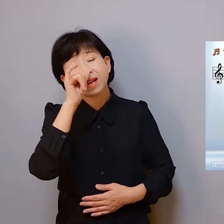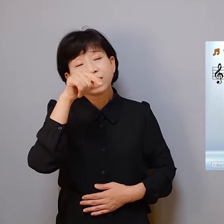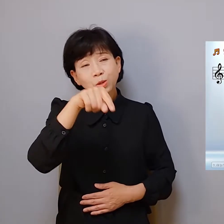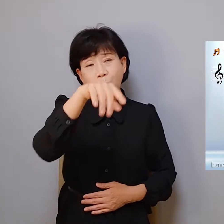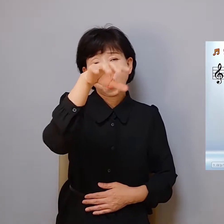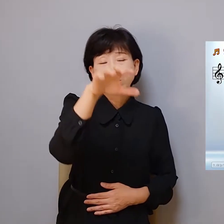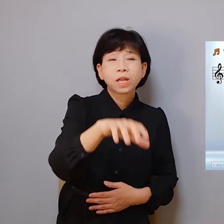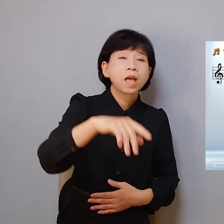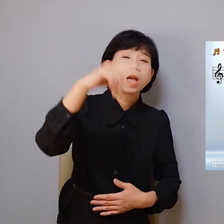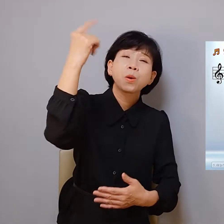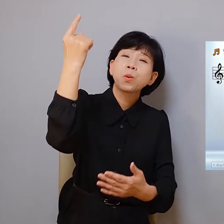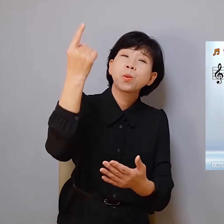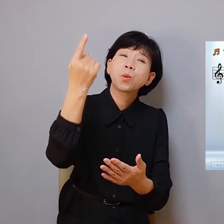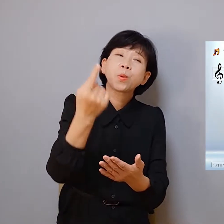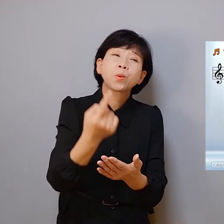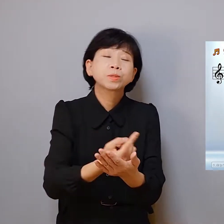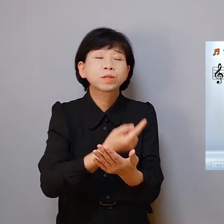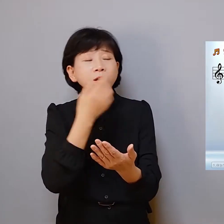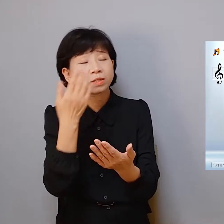오셔서